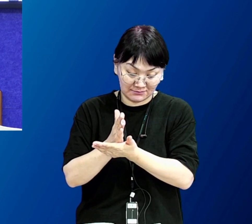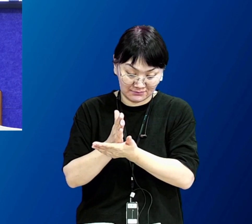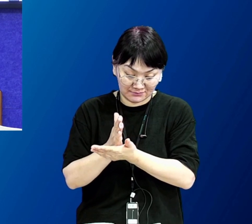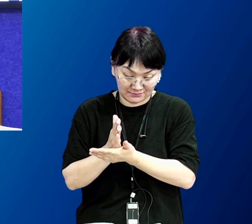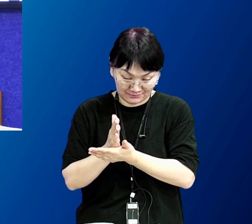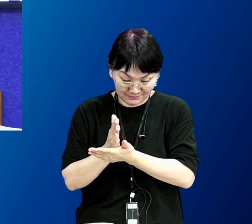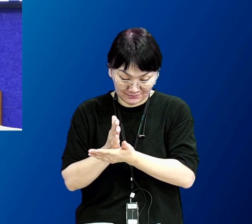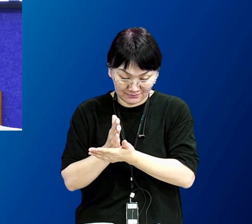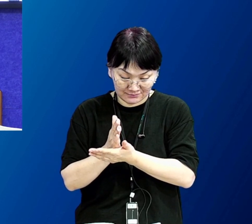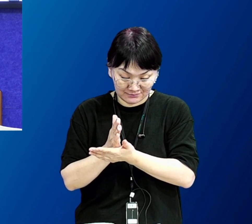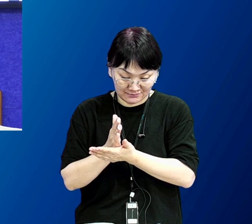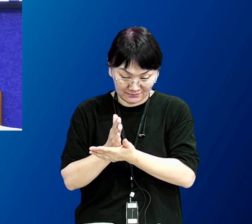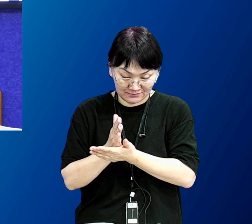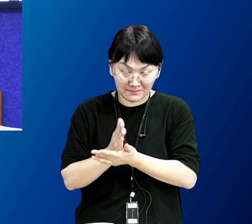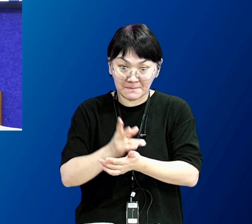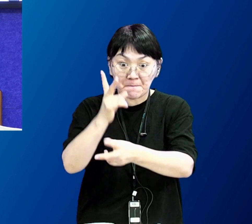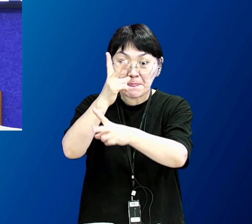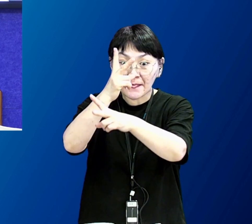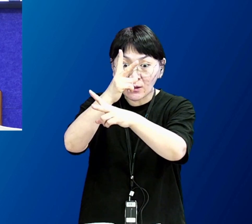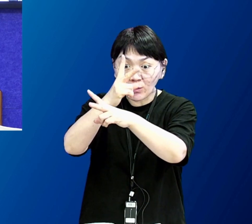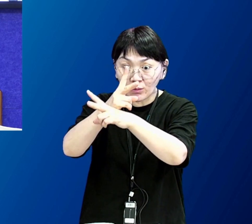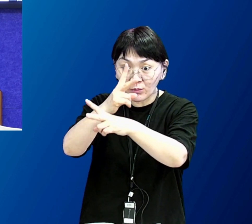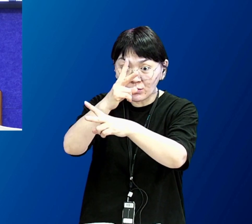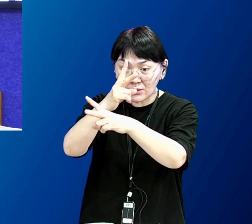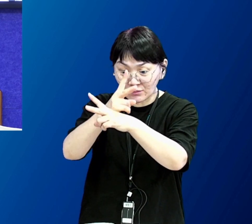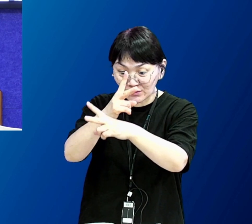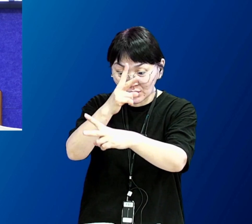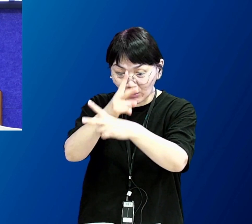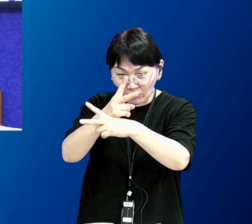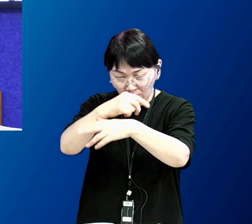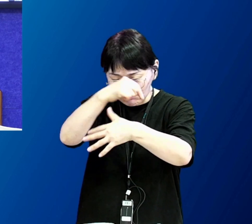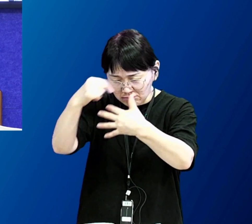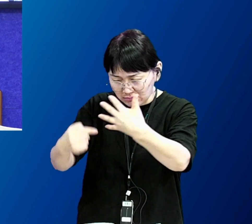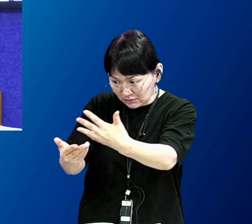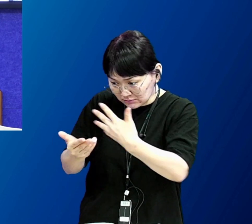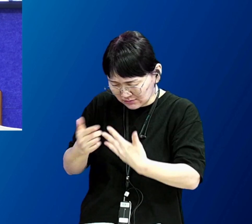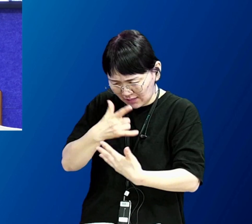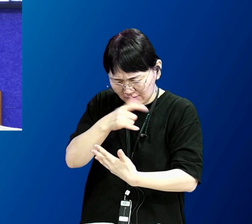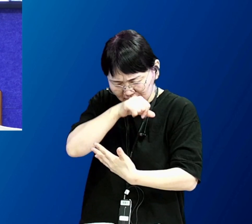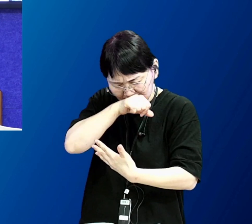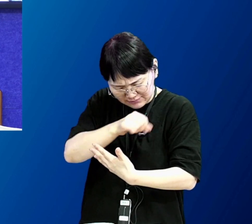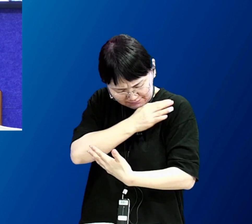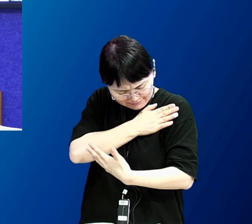Энэ дээр хэлсэн мэт. Хуулийг тань би юутай хайрладаг үлээ.